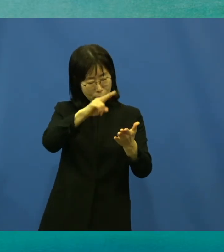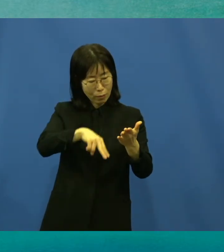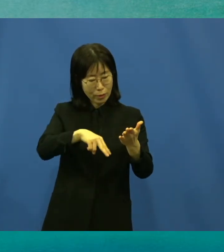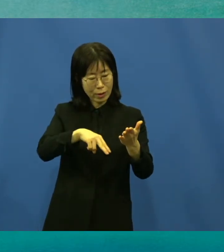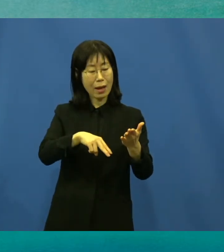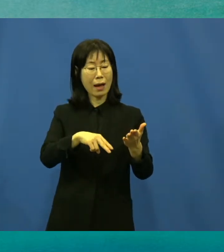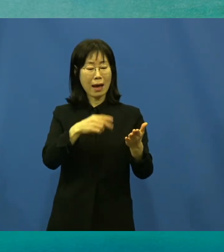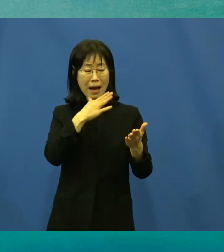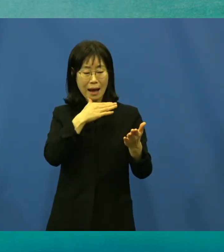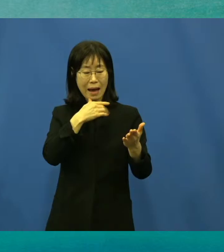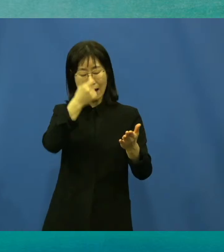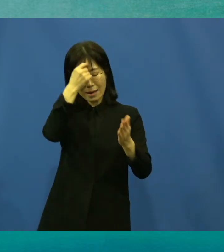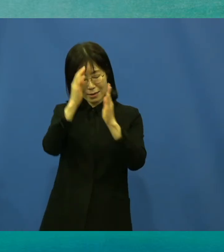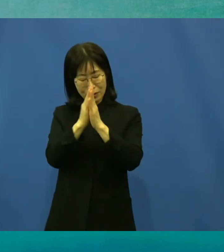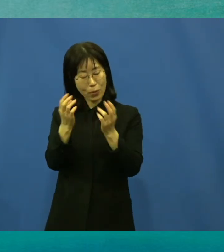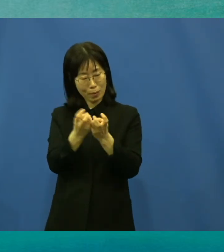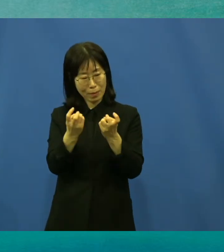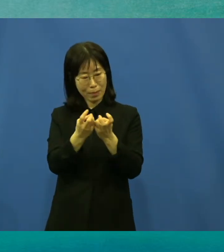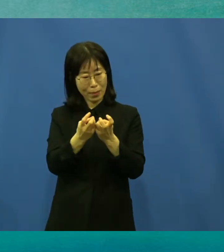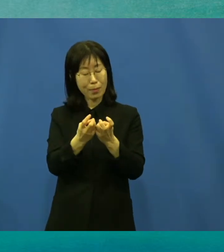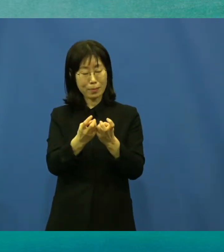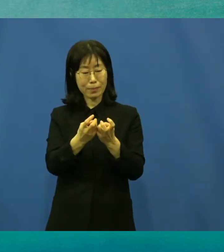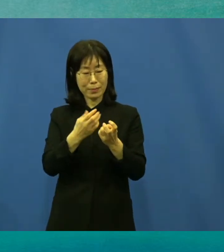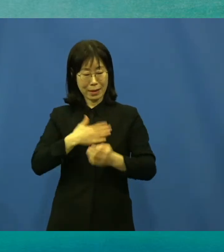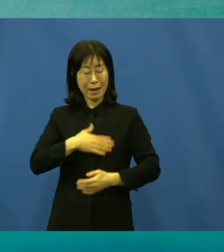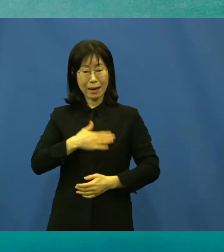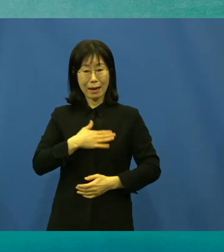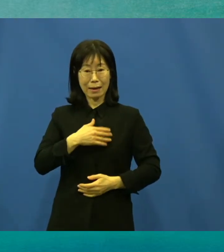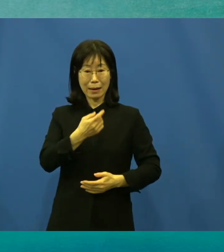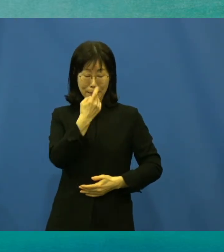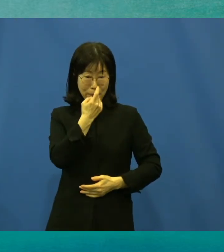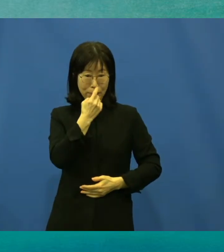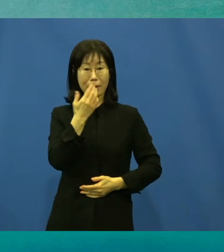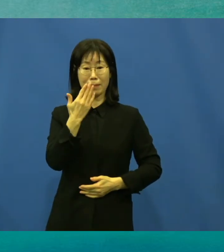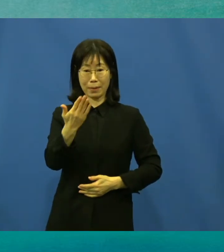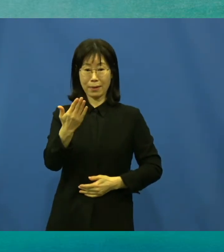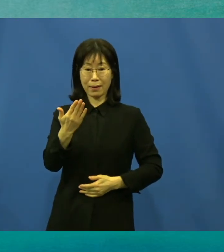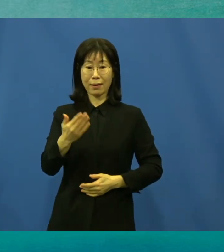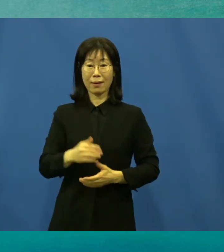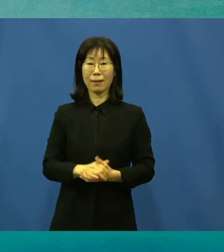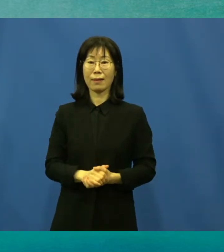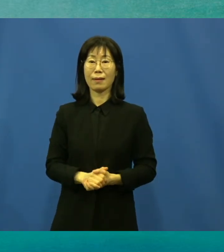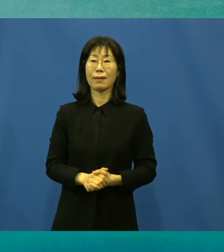기도죠. 그래서 여러분들이 시편을 쭉 읽으시면 돼요. 너무너무 은혜로워.